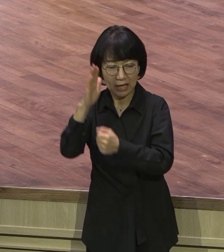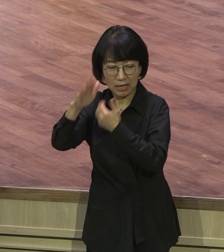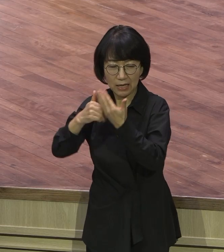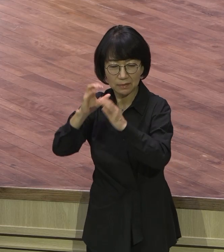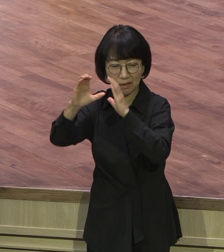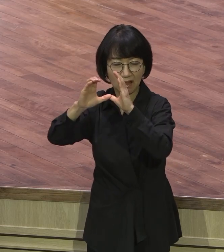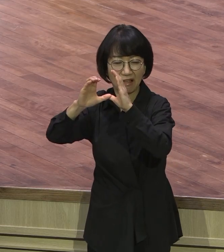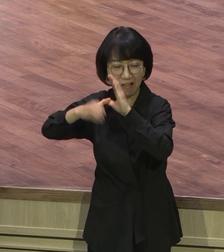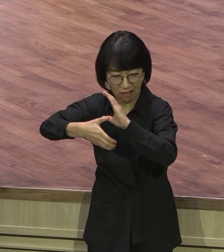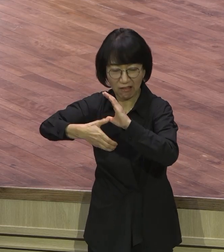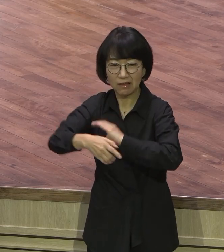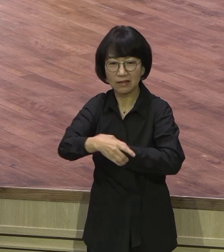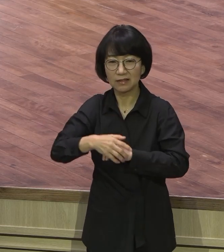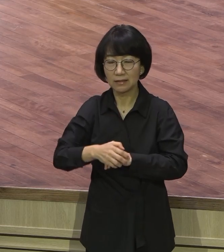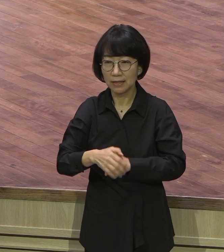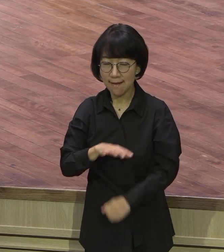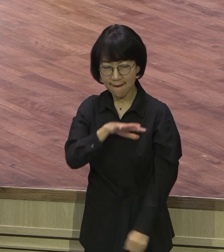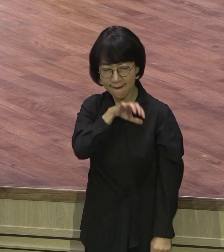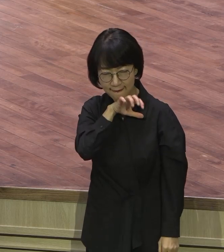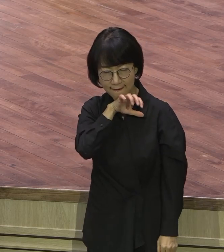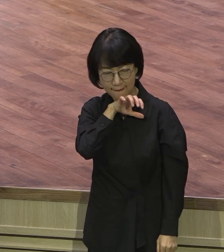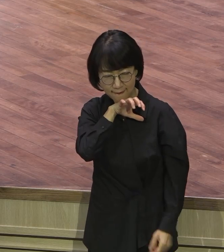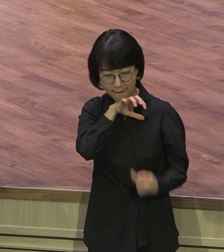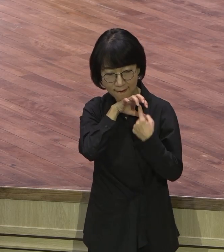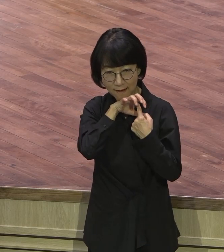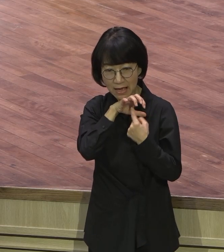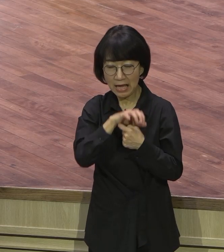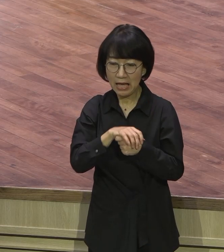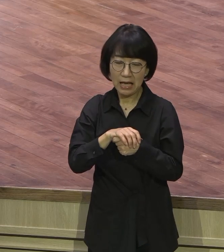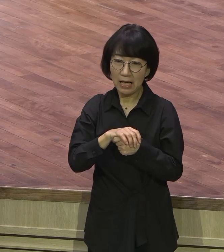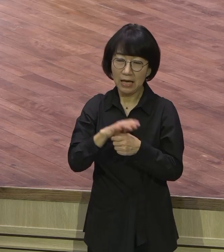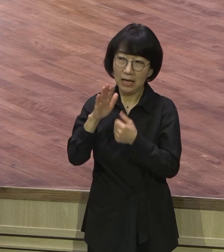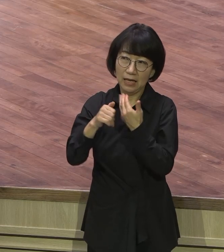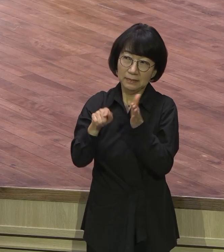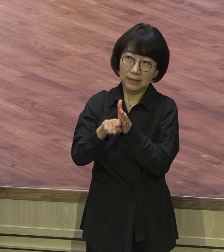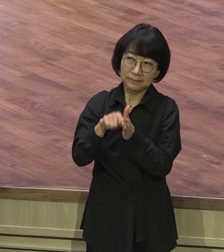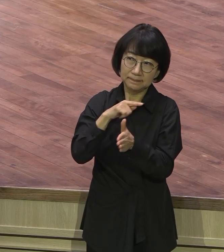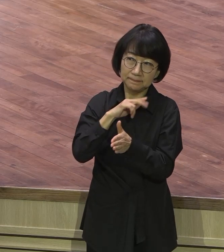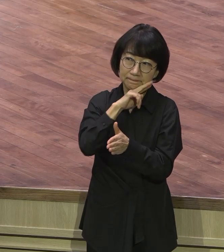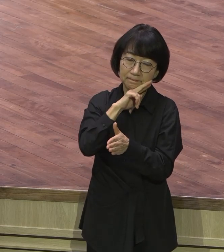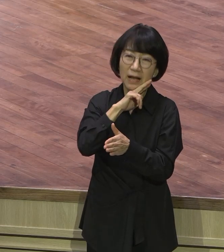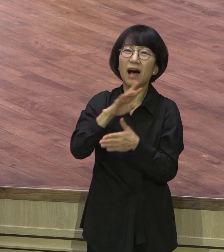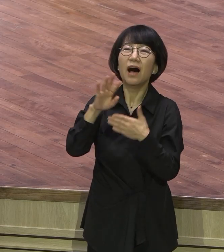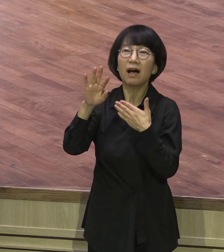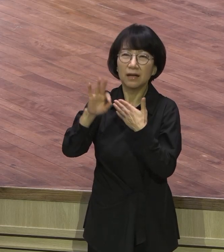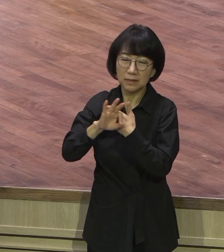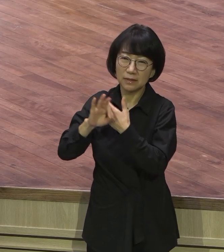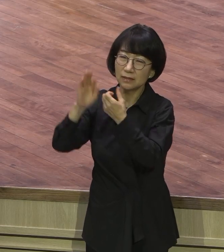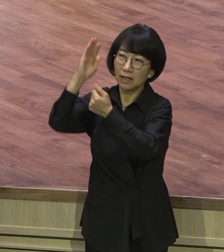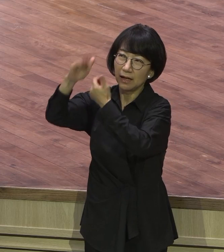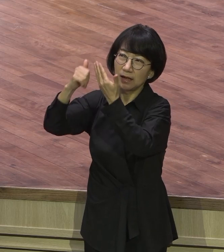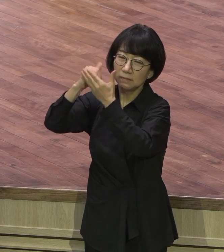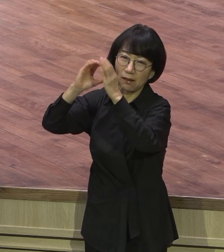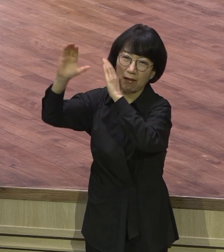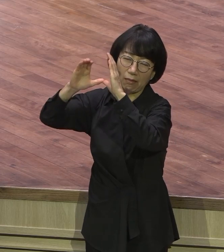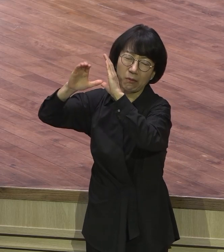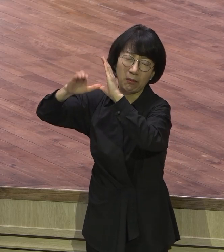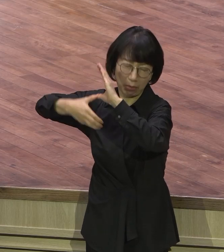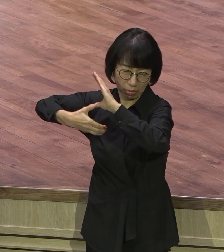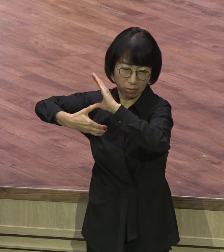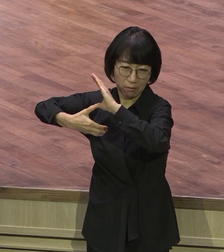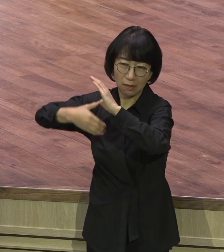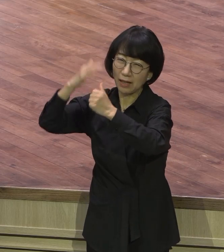불평하고 원망하고 막 그냥 불신앙하는 이건 전부 다 하나님과 관계없이 사는 사람이다. 그렇게